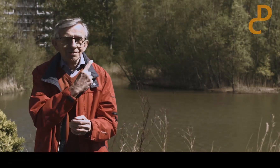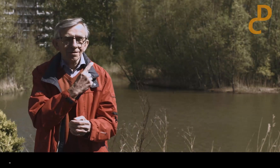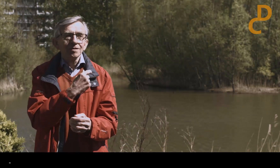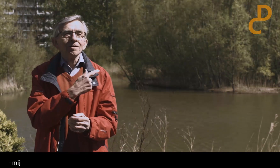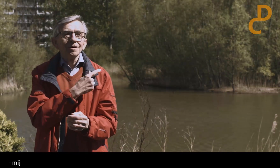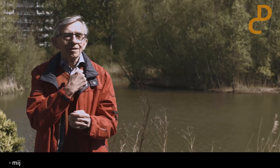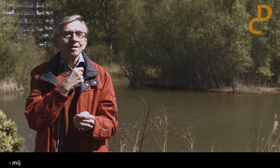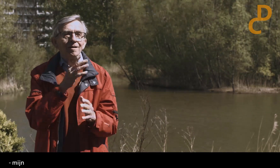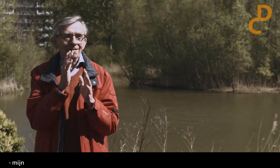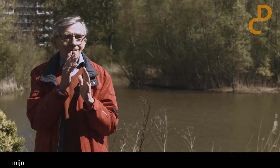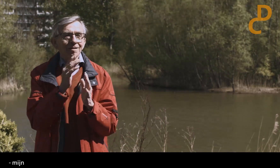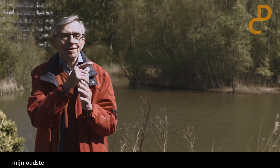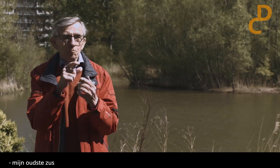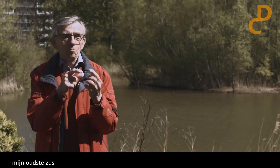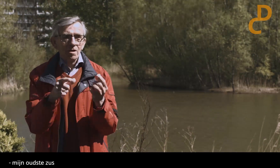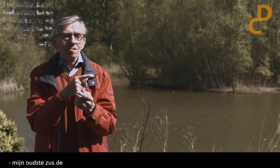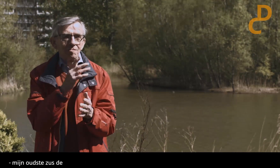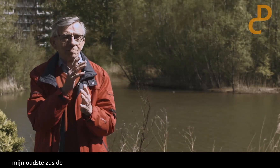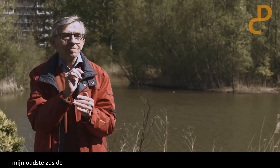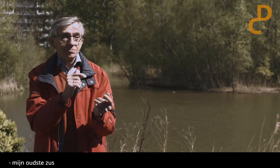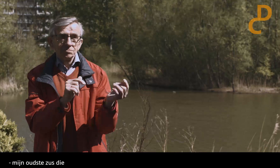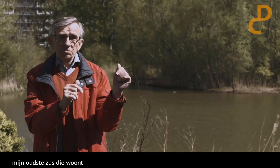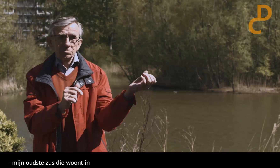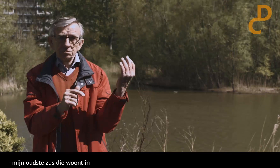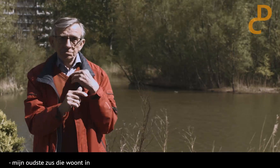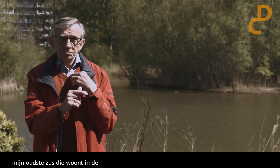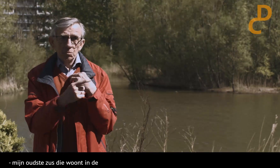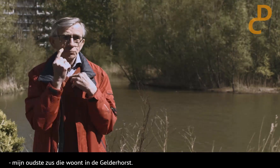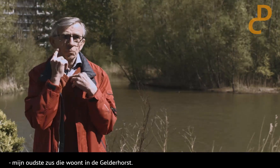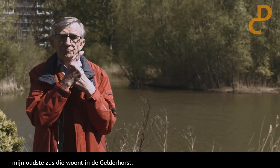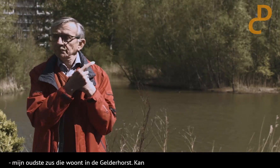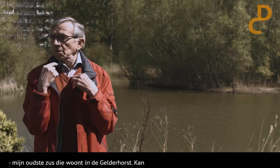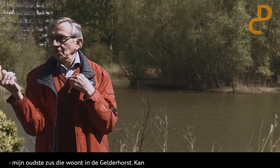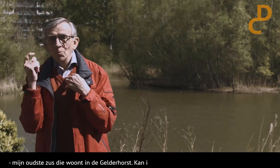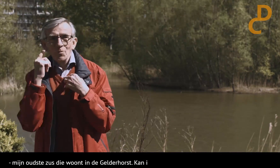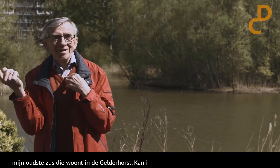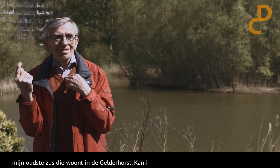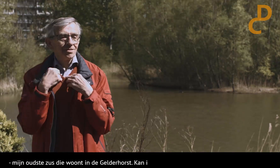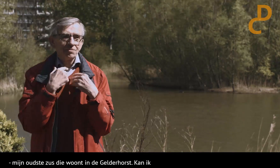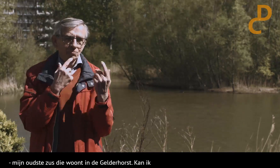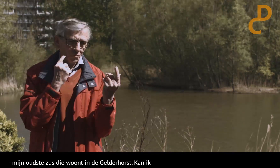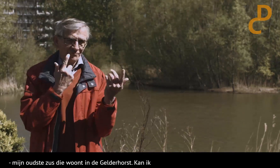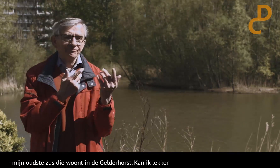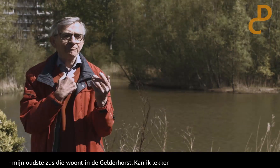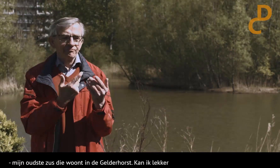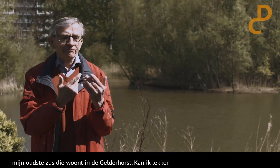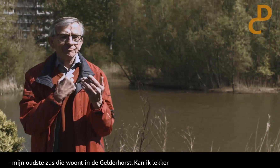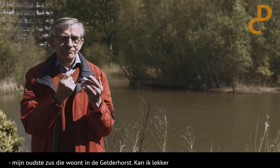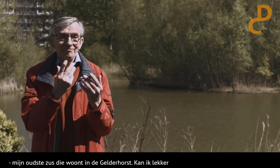in Gelderhorst. En daar kan ik mee lekker aan kletsen via de mobiel. En ik heb ook een horende zus, maar dan ga ik met